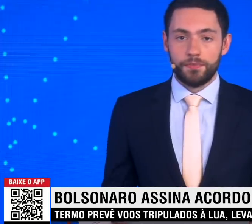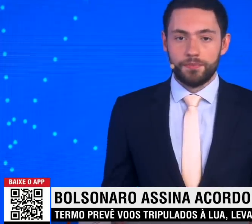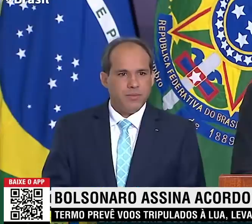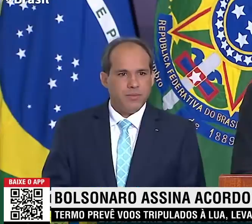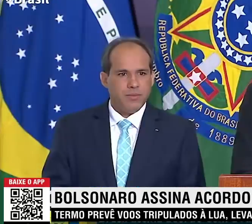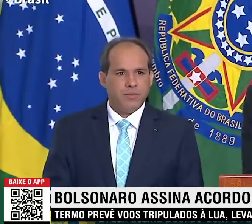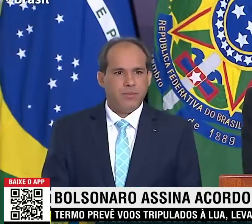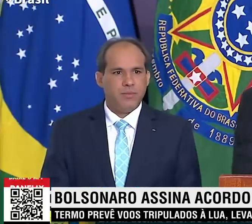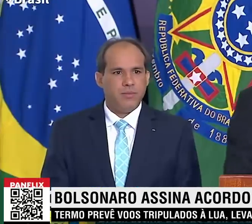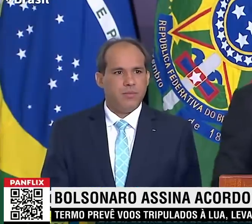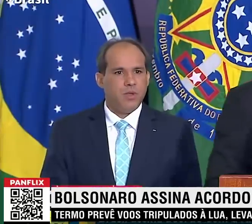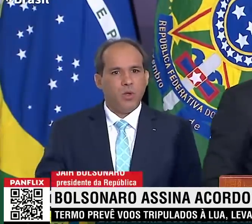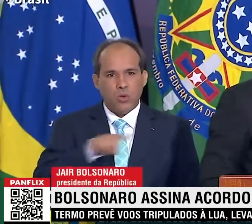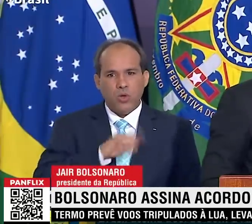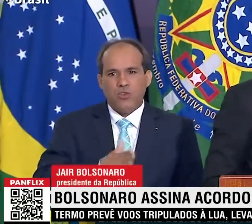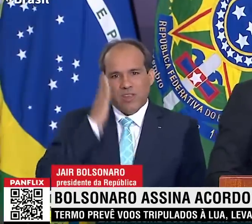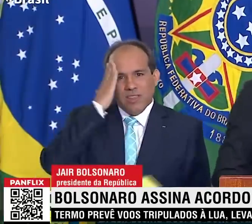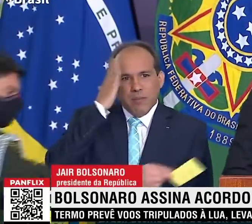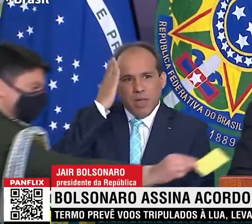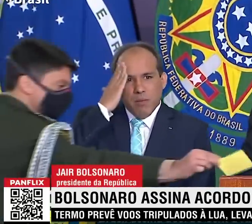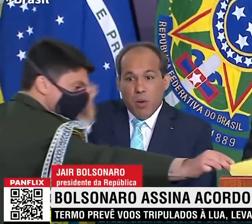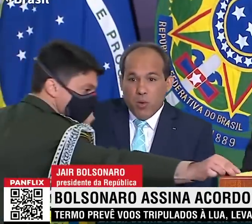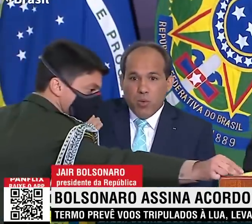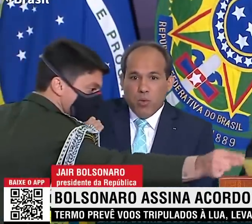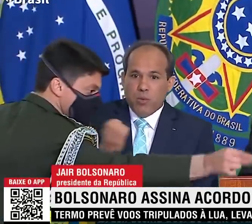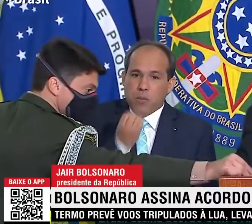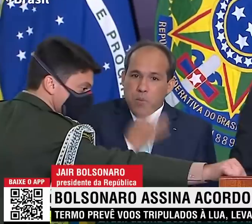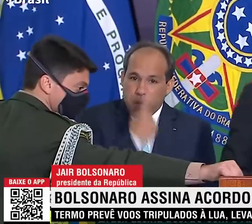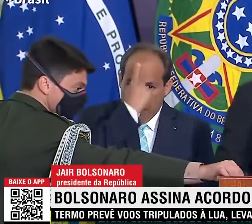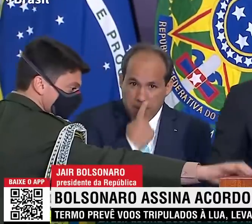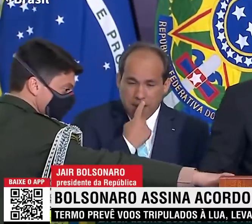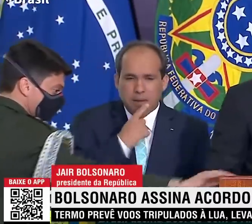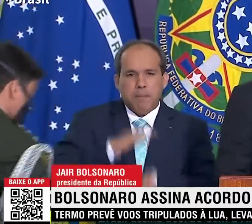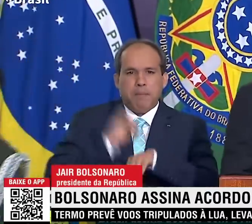ONU. Nós sabemos que uma boa imagem vale mais que 1 milhão de palavras.